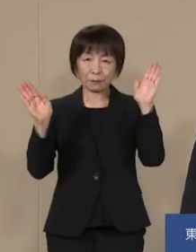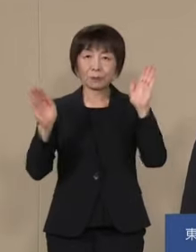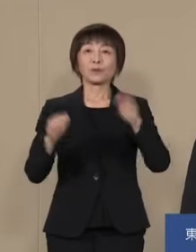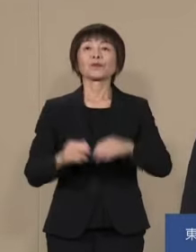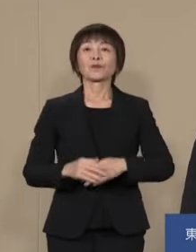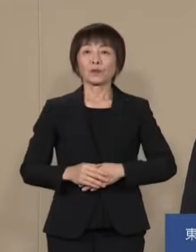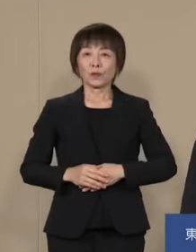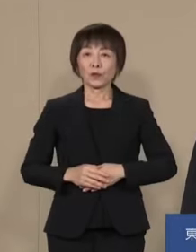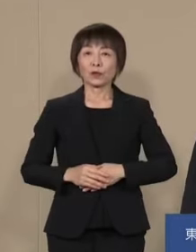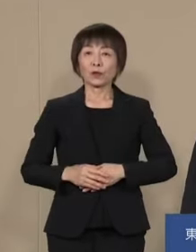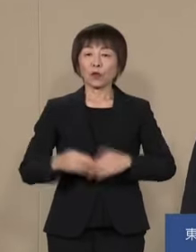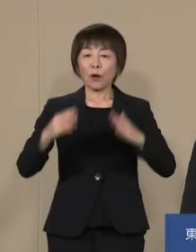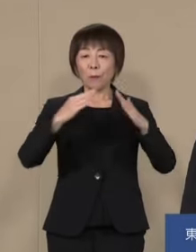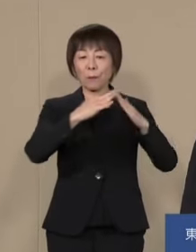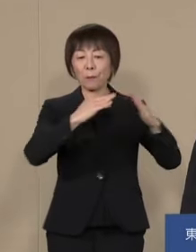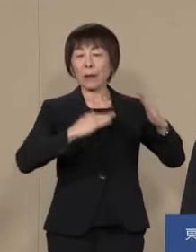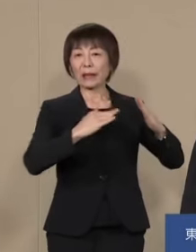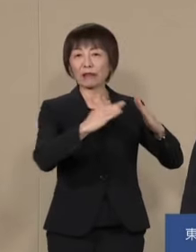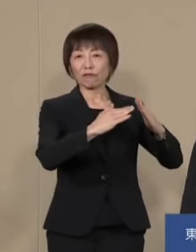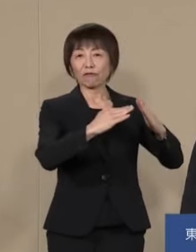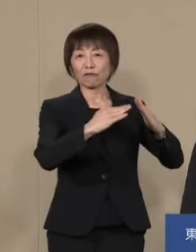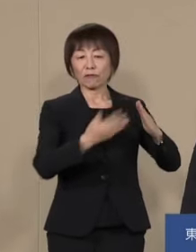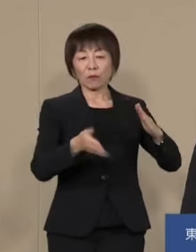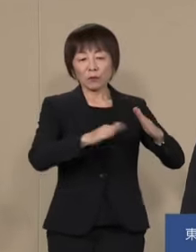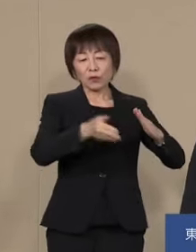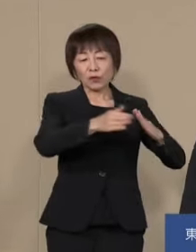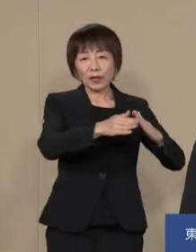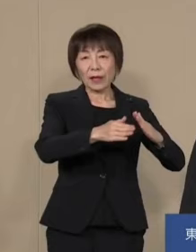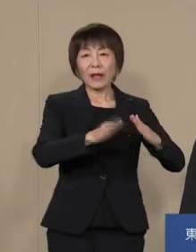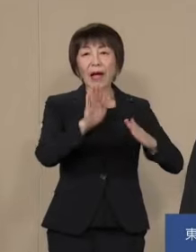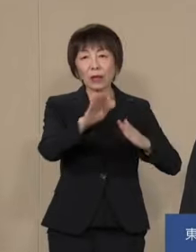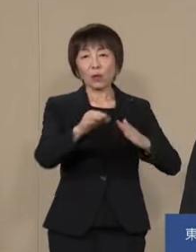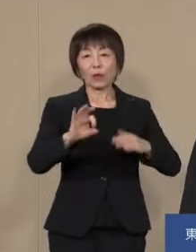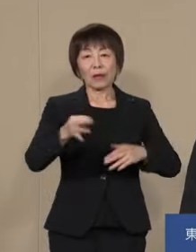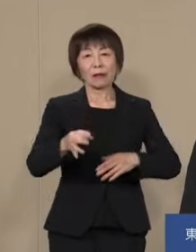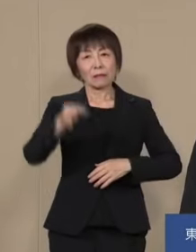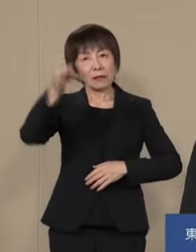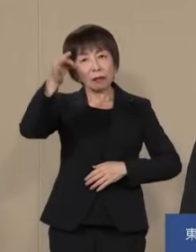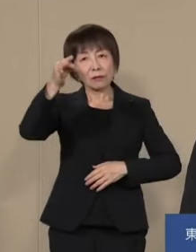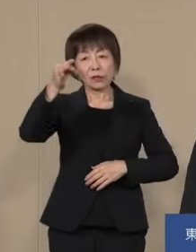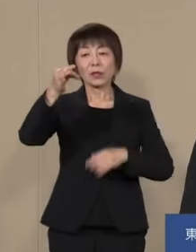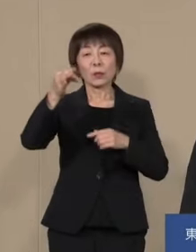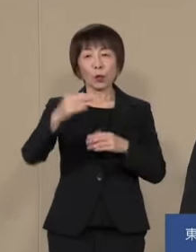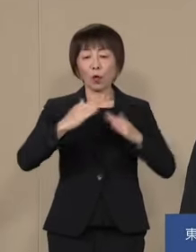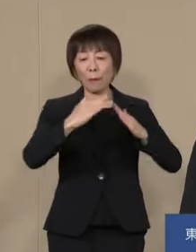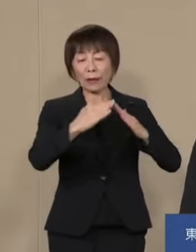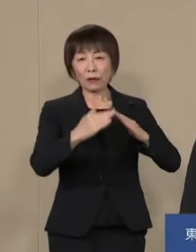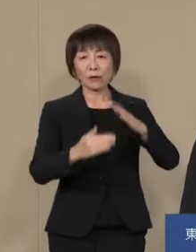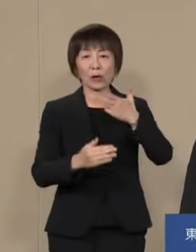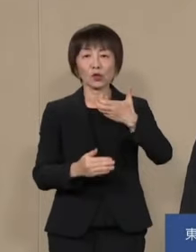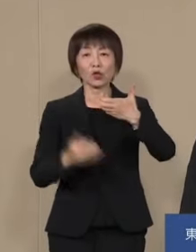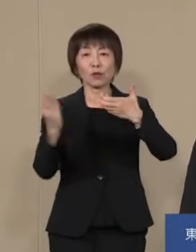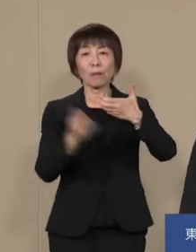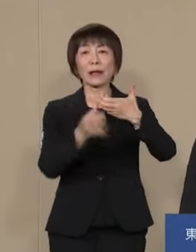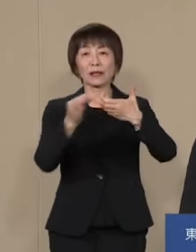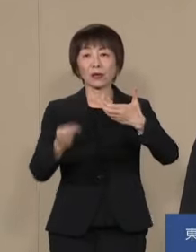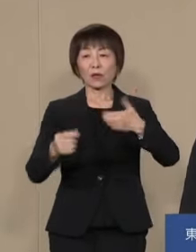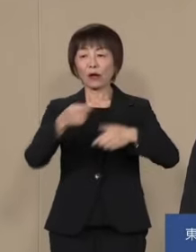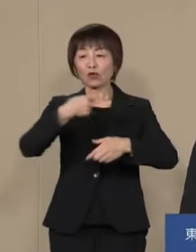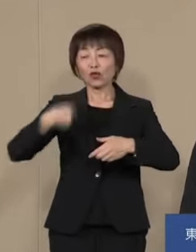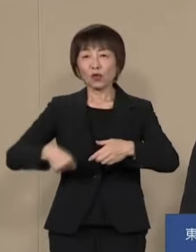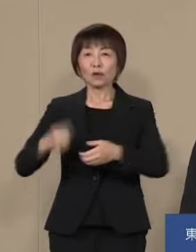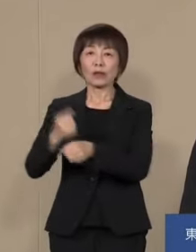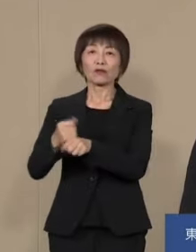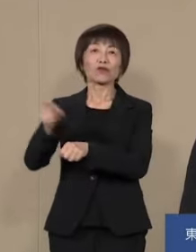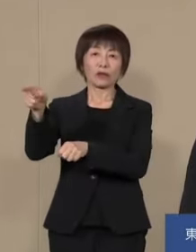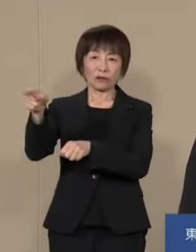もソーラーパネルをつければ住宅の値段は上がりますしかもその90%は中国で作ってるということで東京